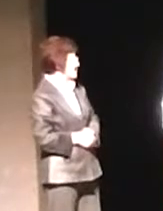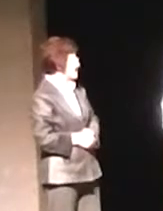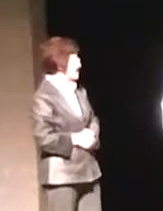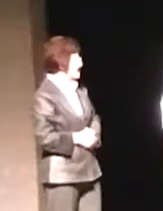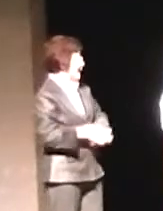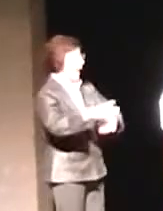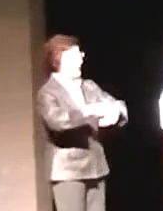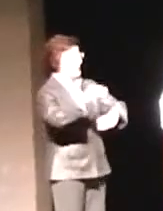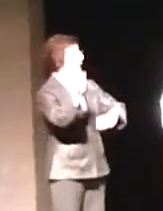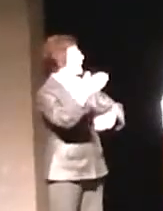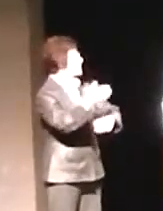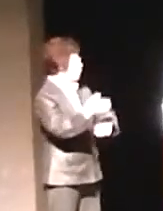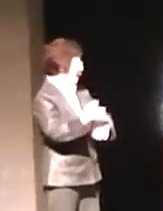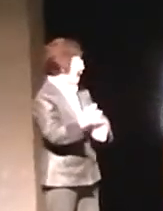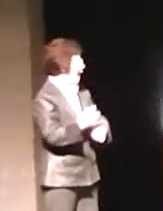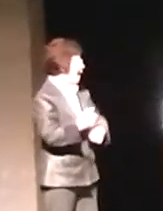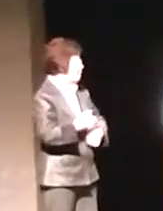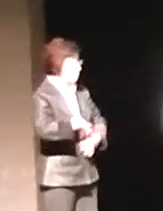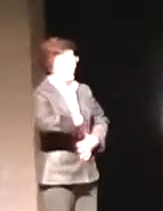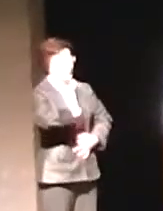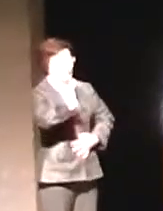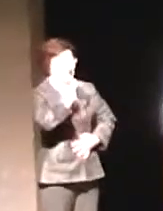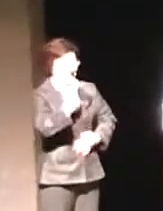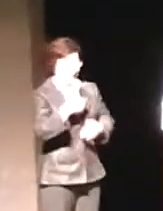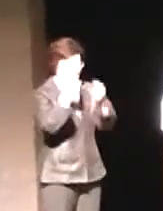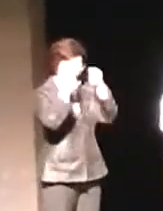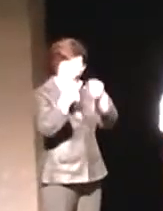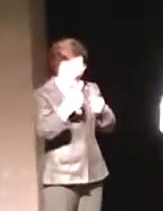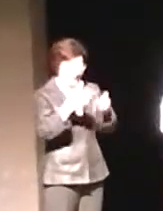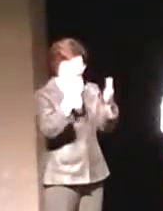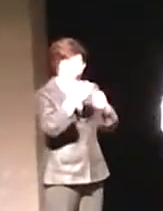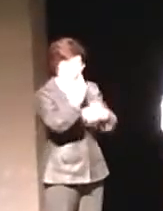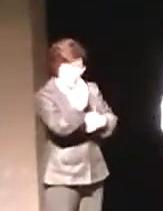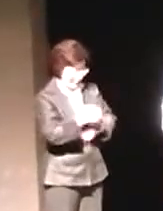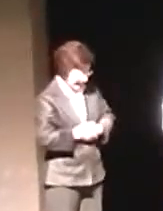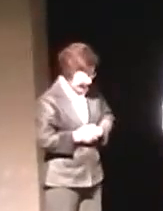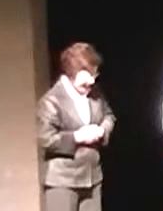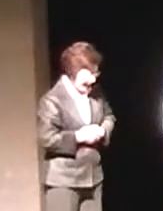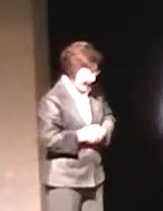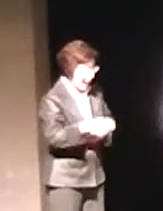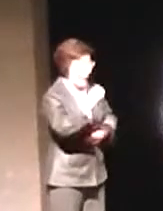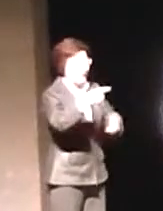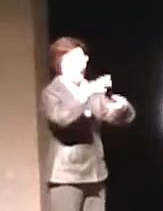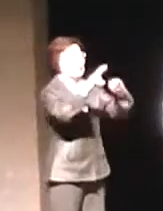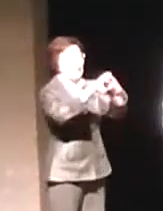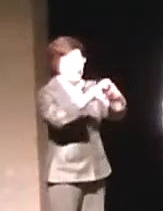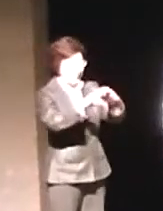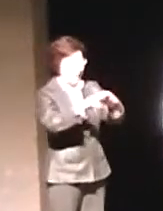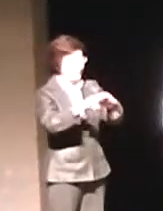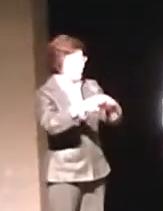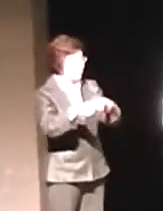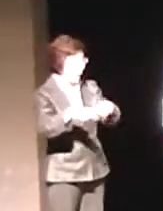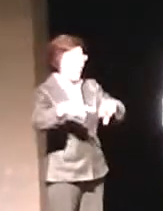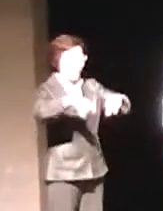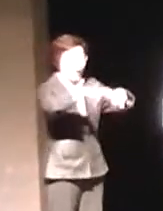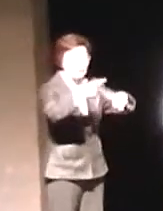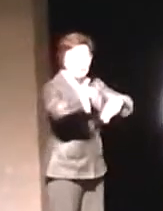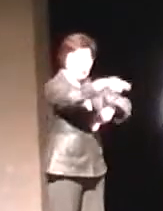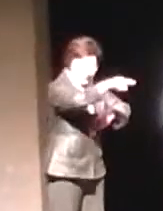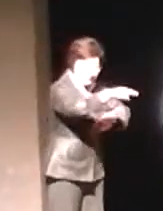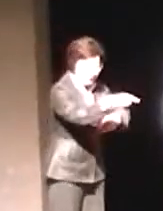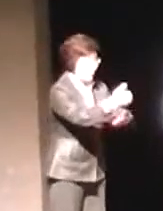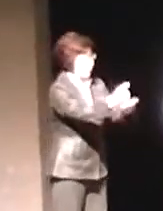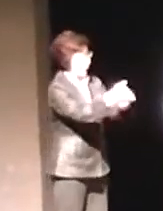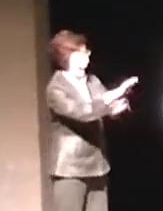最初から胸が来て涙が出そうになってしまったんですが、金井さんは現地にメンバーと共にボランティアに行かれたそうです